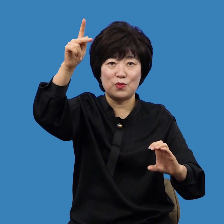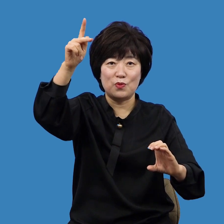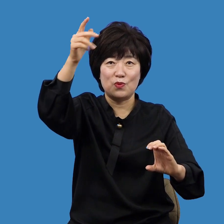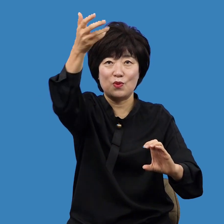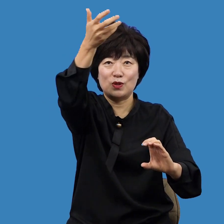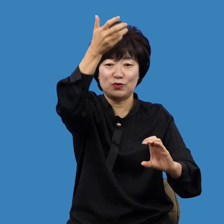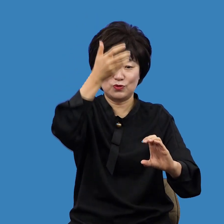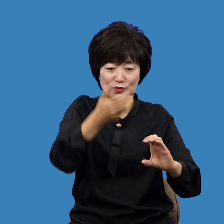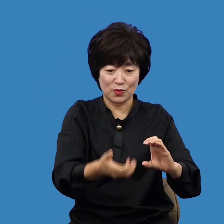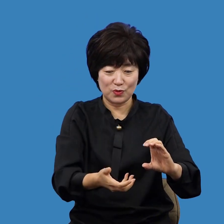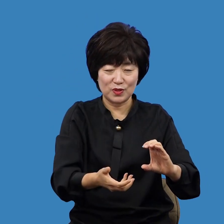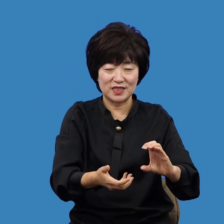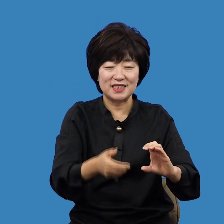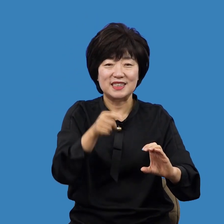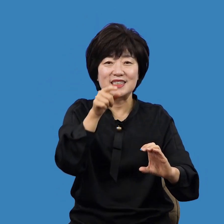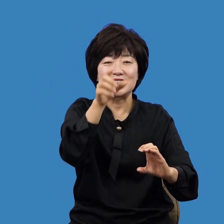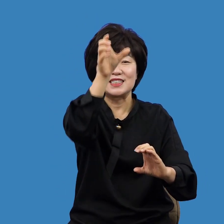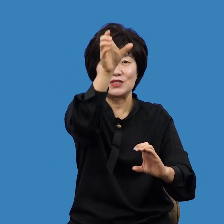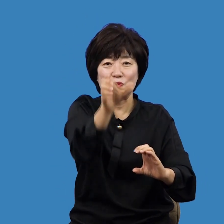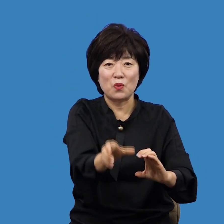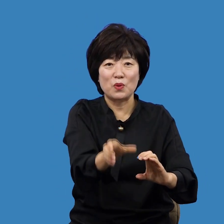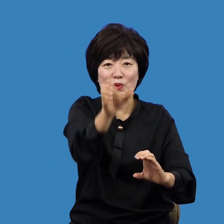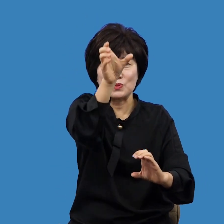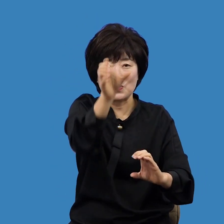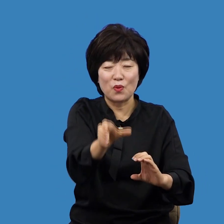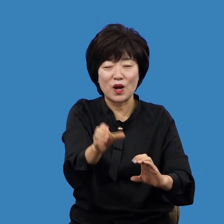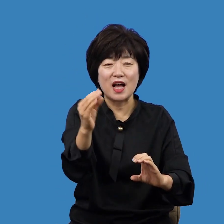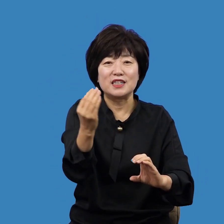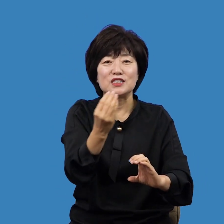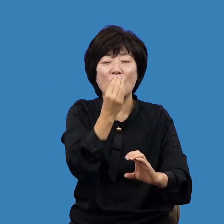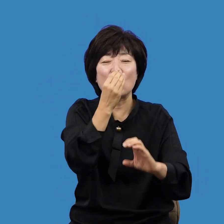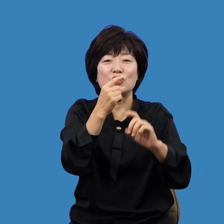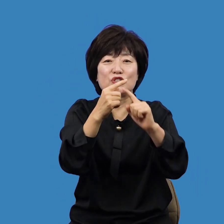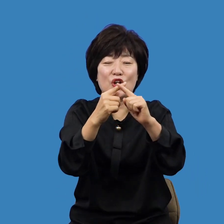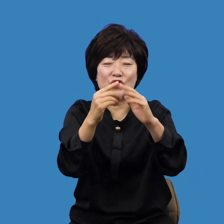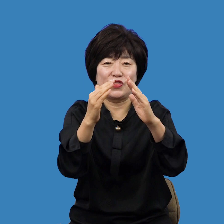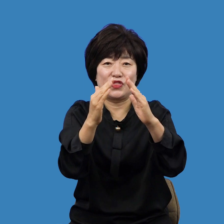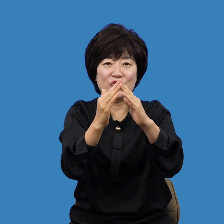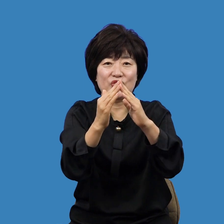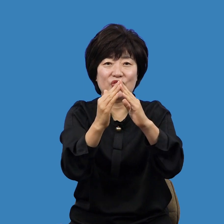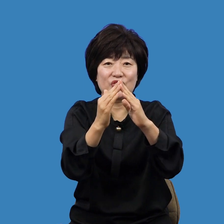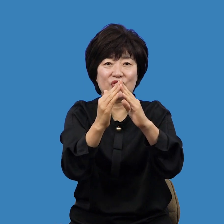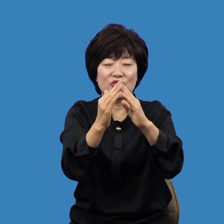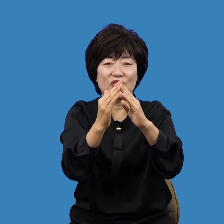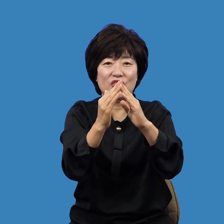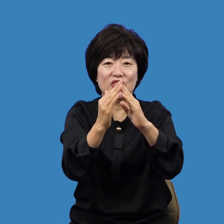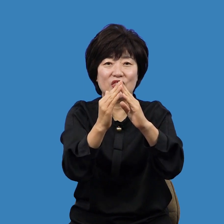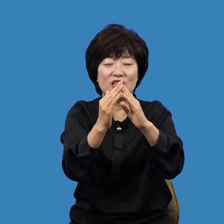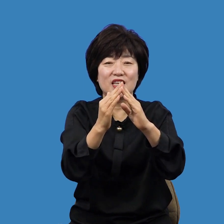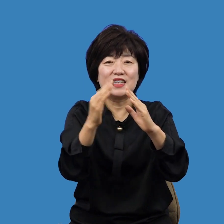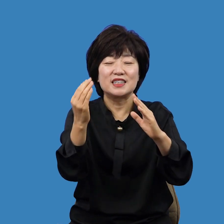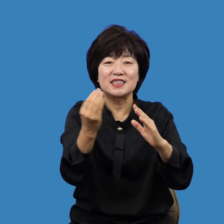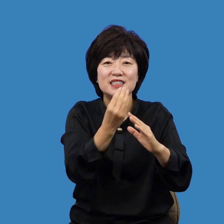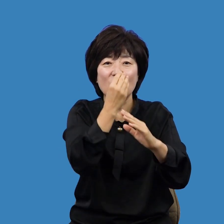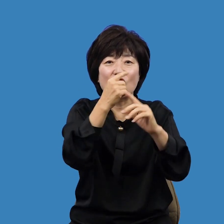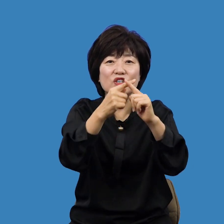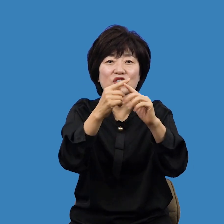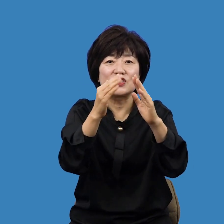곳이 성전이란 말이야. 예. 이게 구약이었는데 그 성전을 누구라